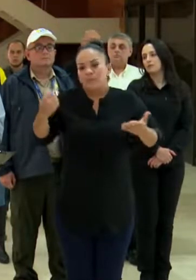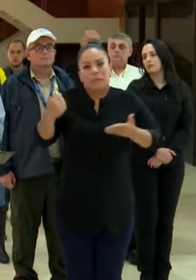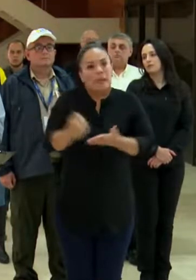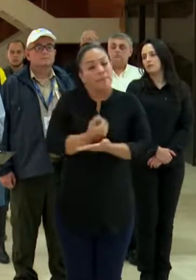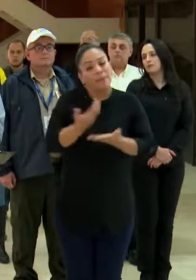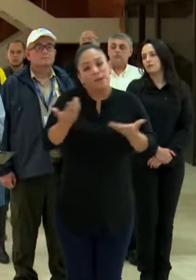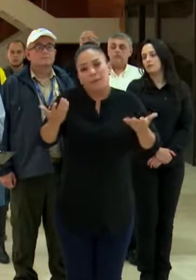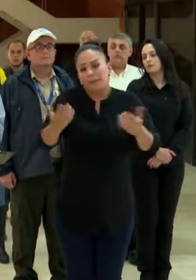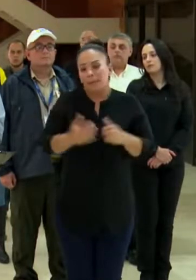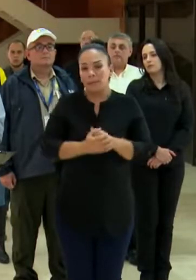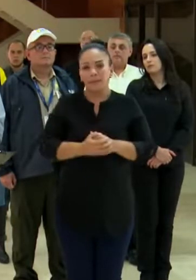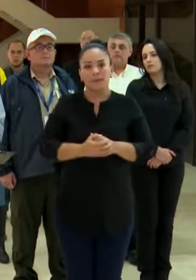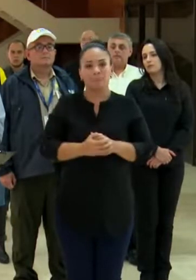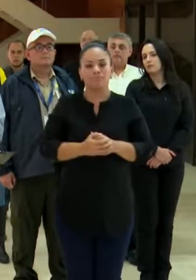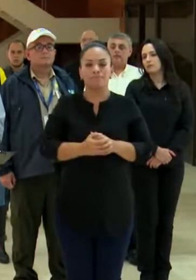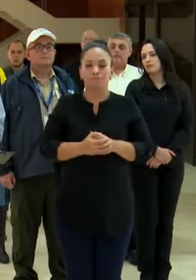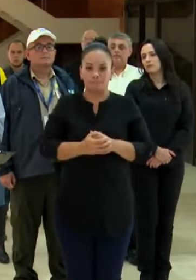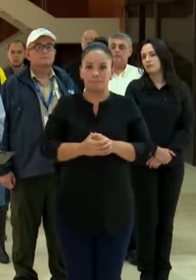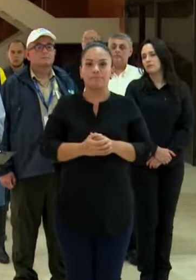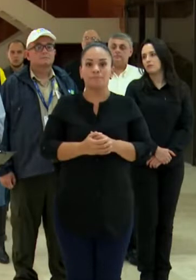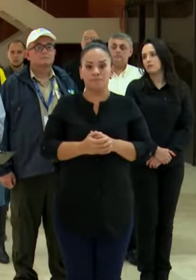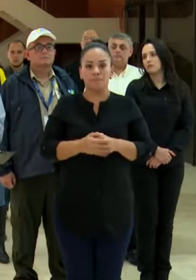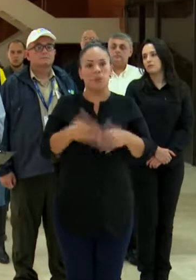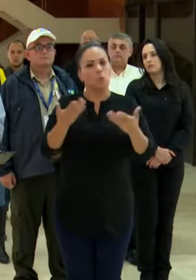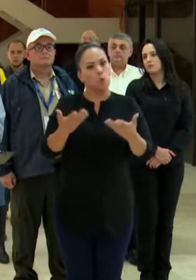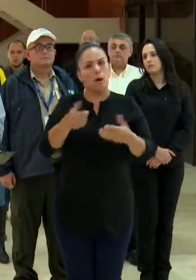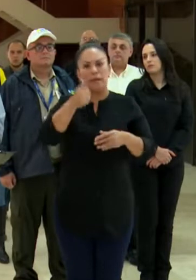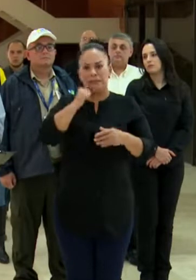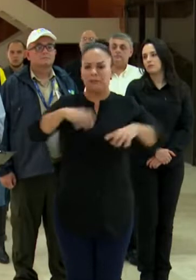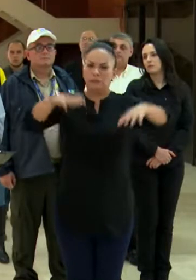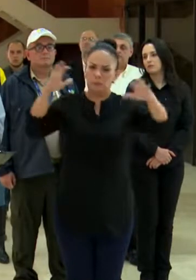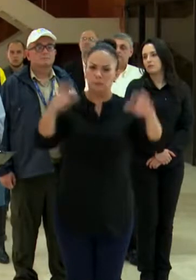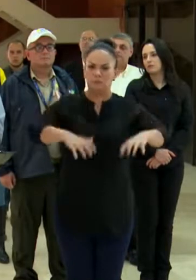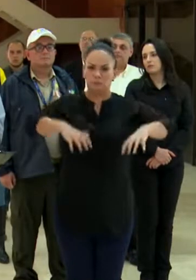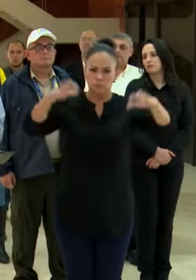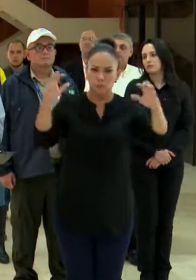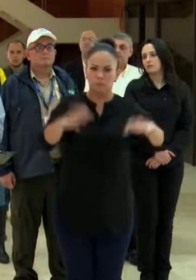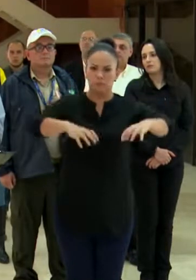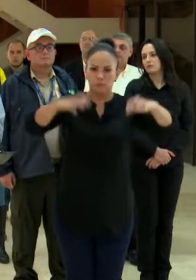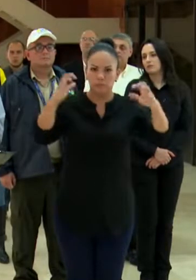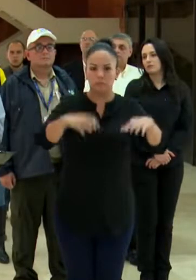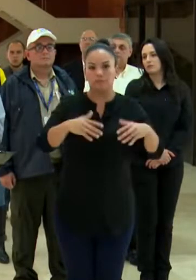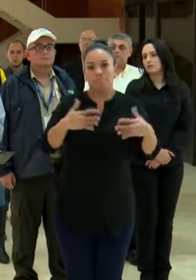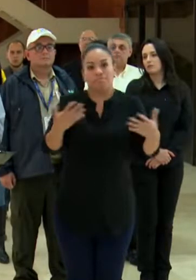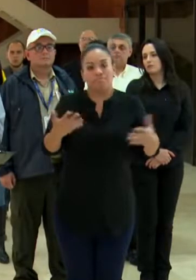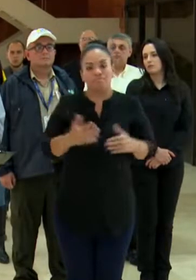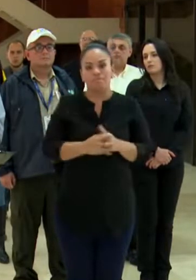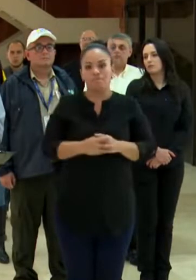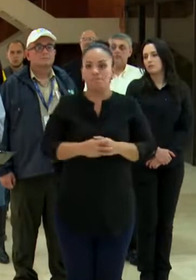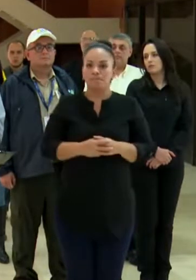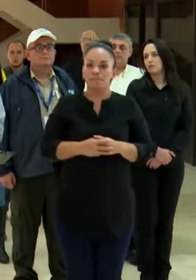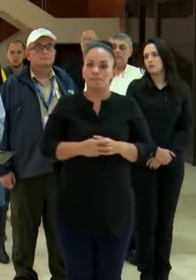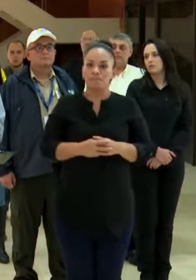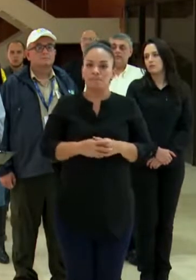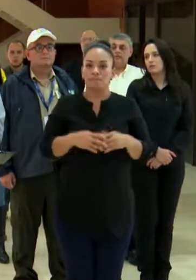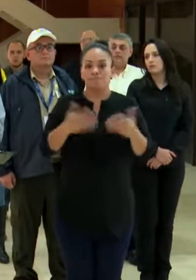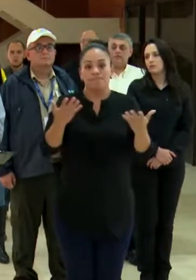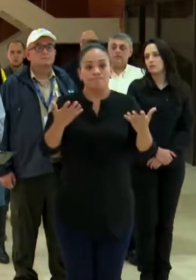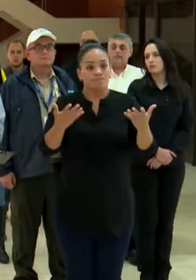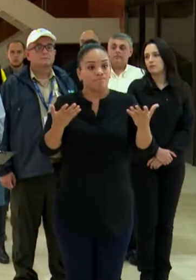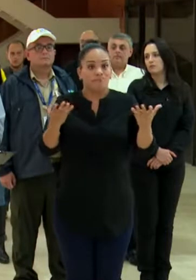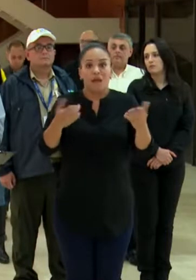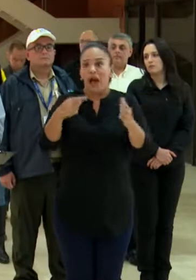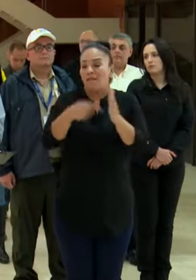Lamentablemente, tuvimos una cantidad impresionante de lluvias. Las fallas geológicas a veces no pueden